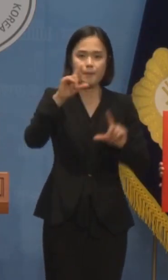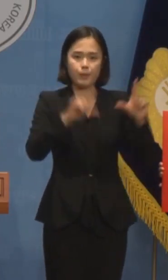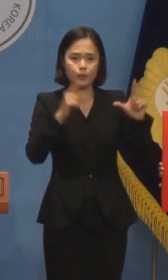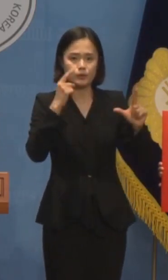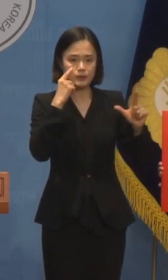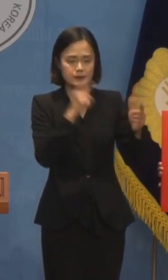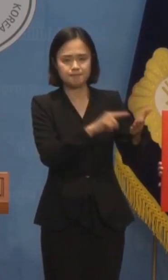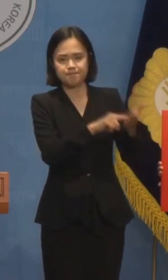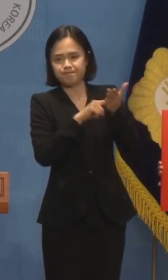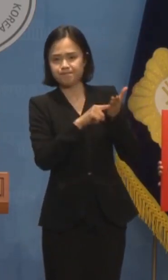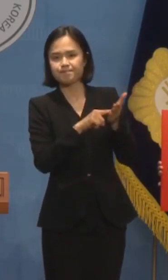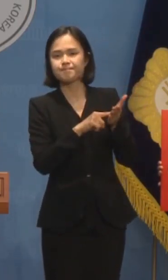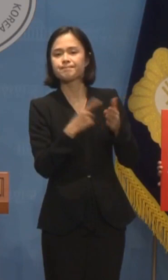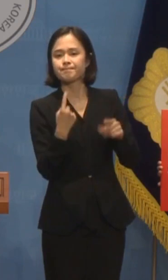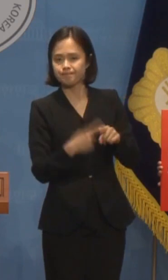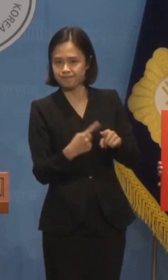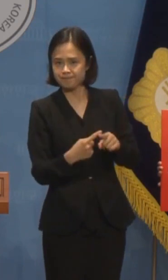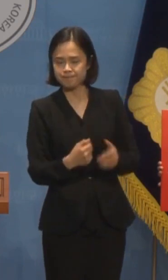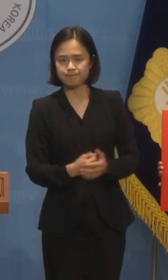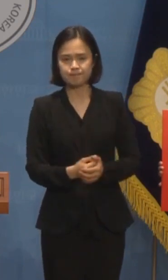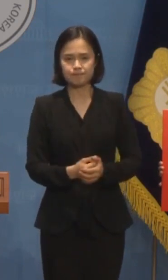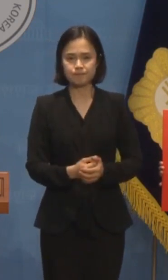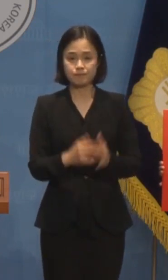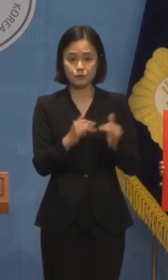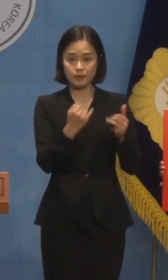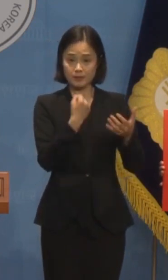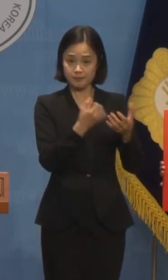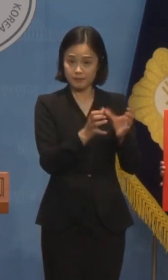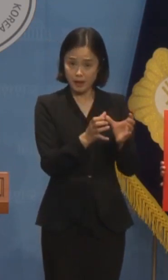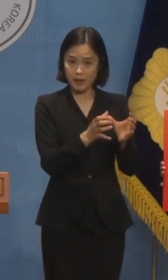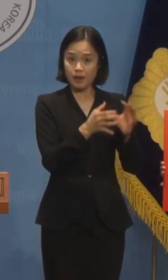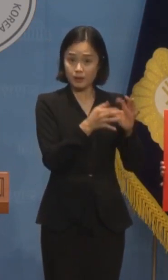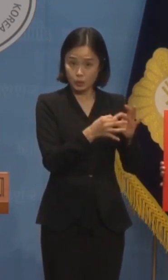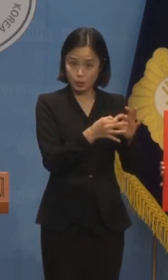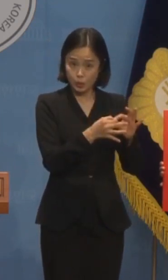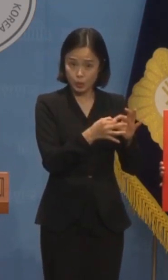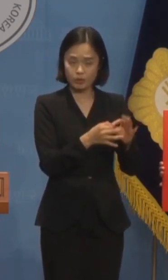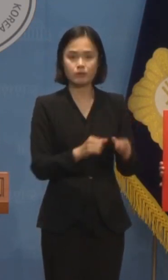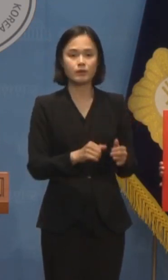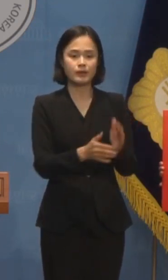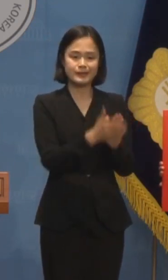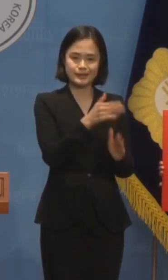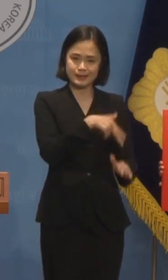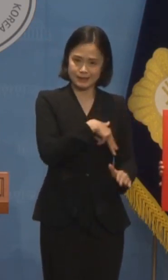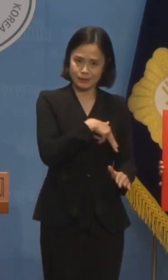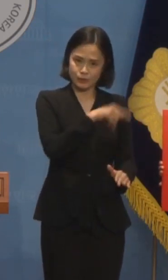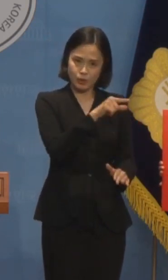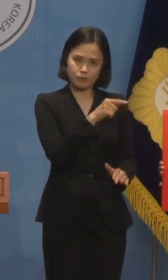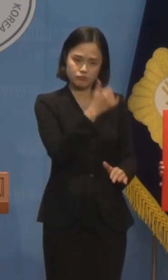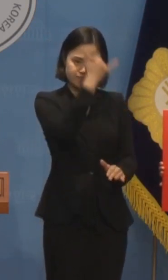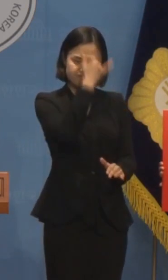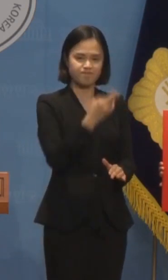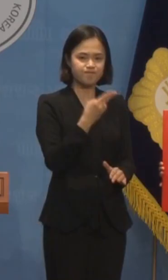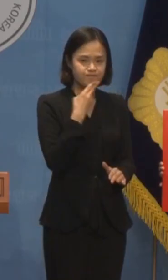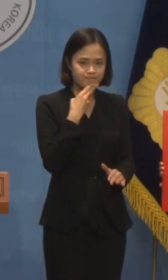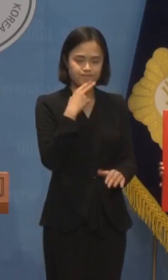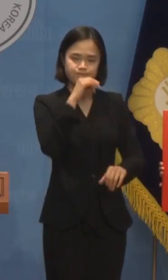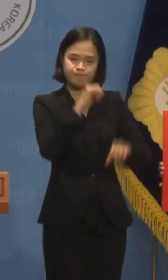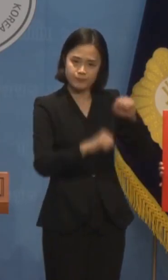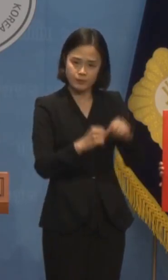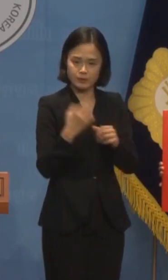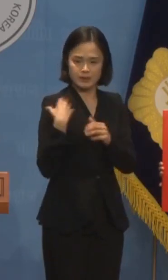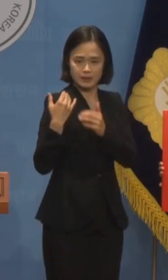여실히 드러내는 거라고 볼 수 있습니다. 국민의힘 소속 선출직 공직자들의 부도덕함과 책임 회피 등에